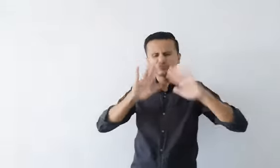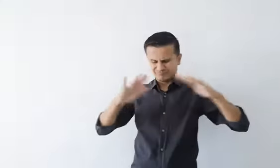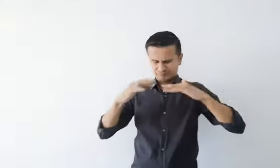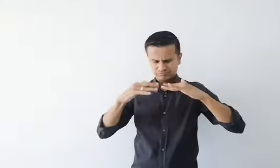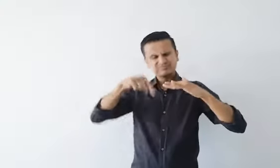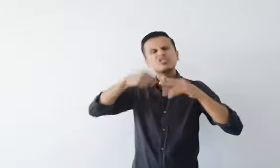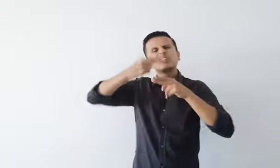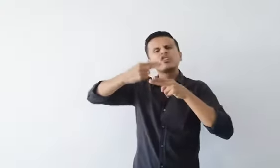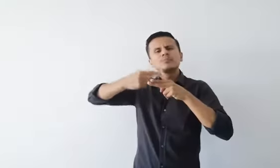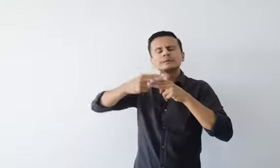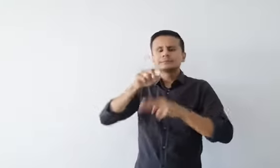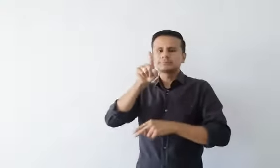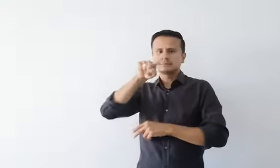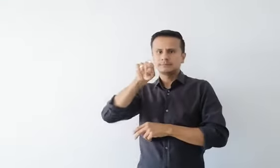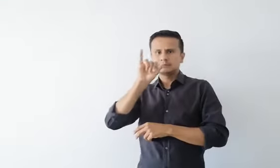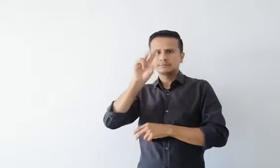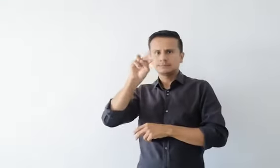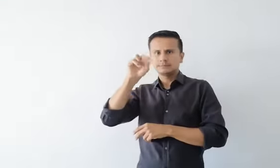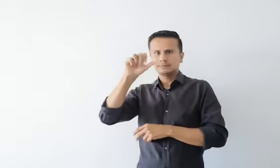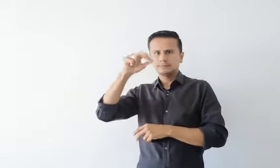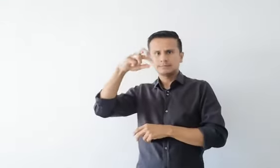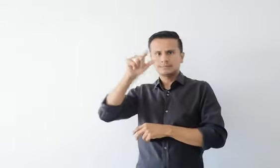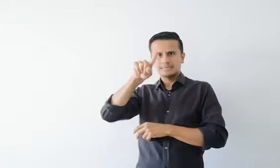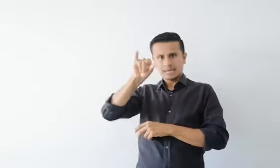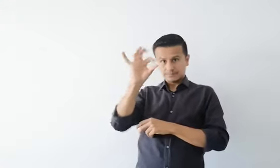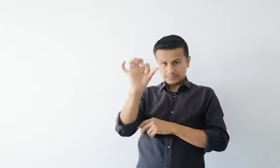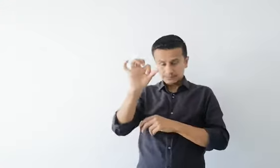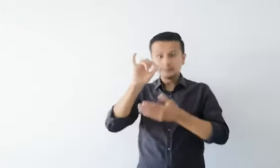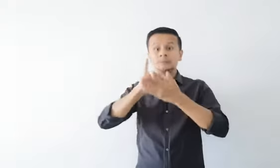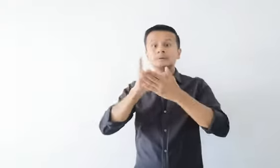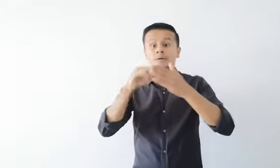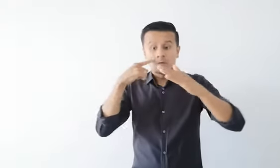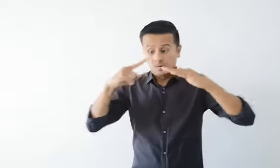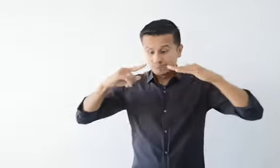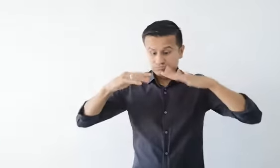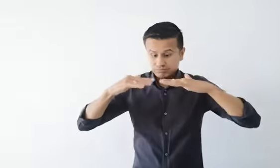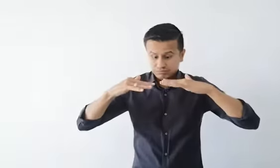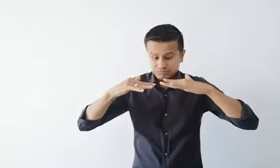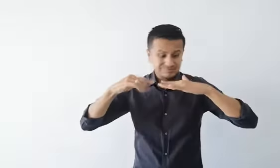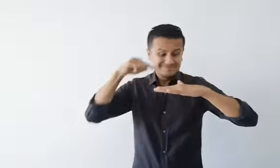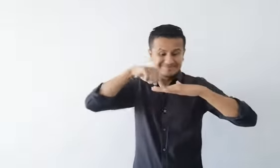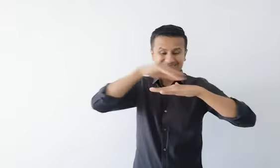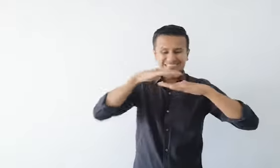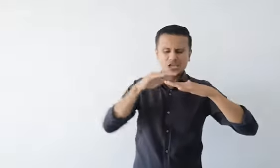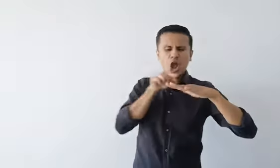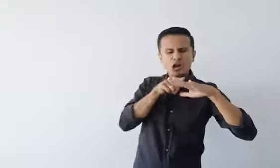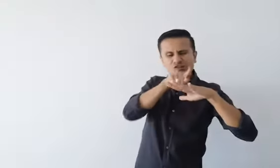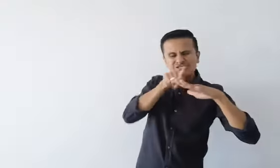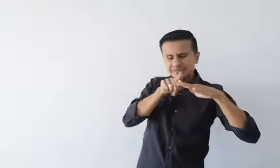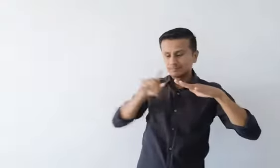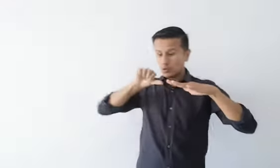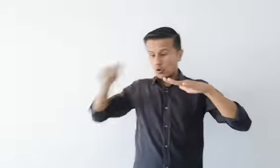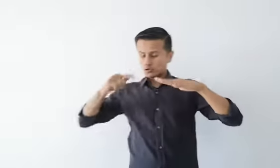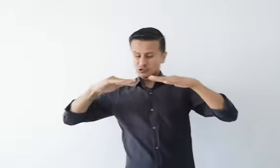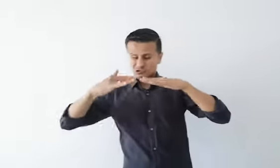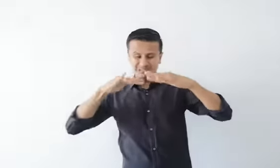es la que se produce entre el axón de una neurona y la dendrita de otra hasta que alcanza el cuerpo celular. Es aquí cuando